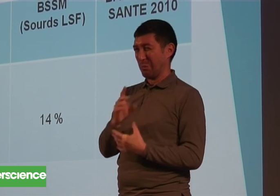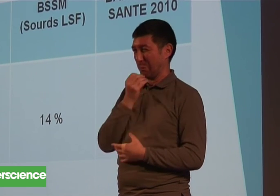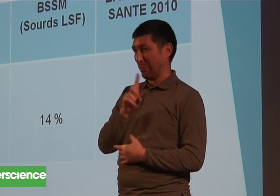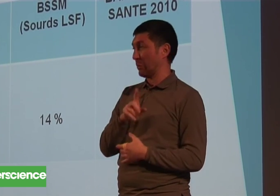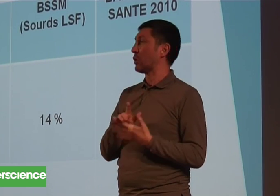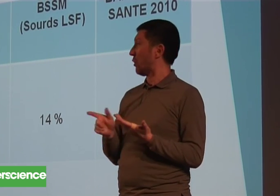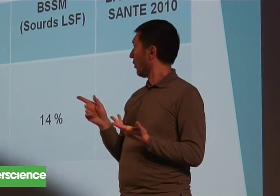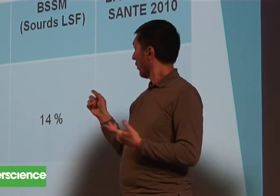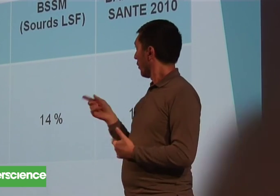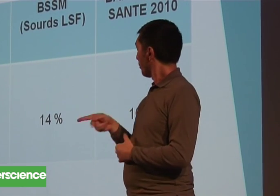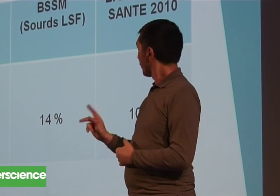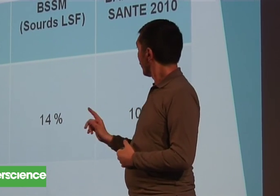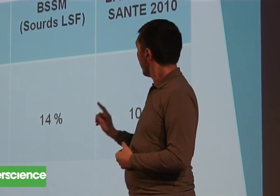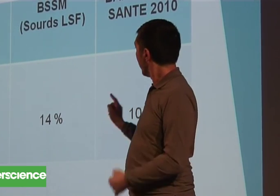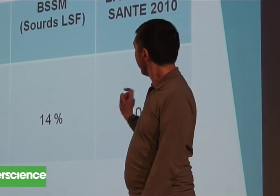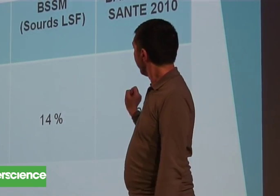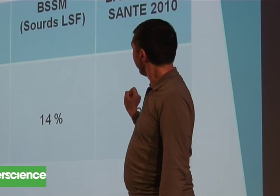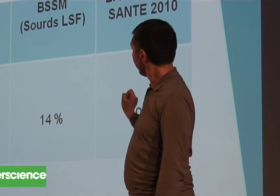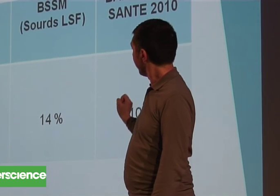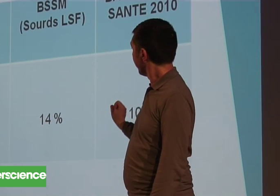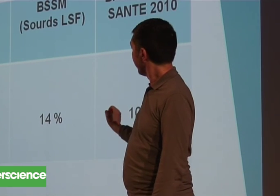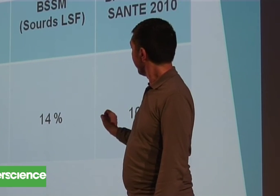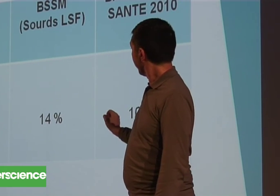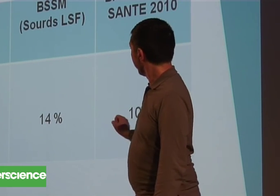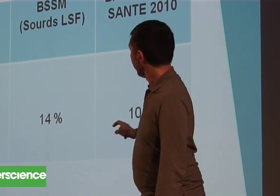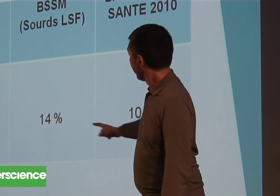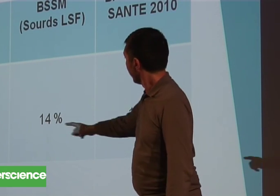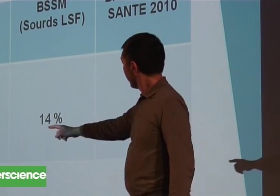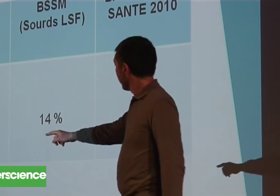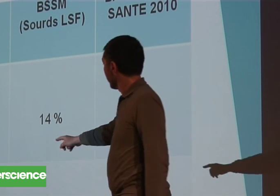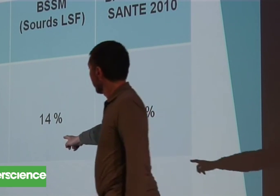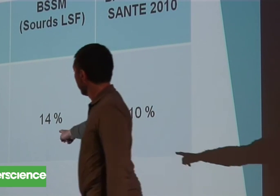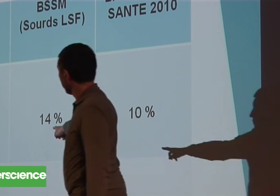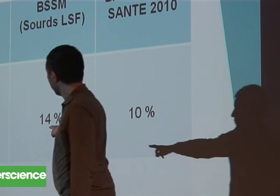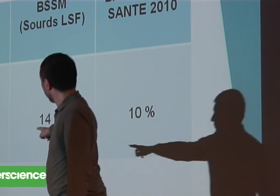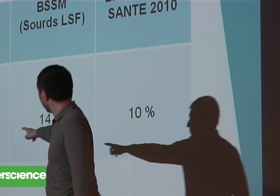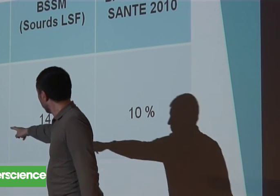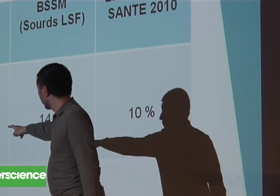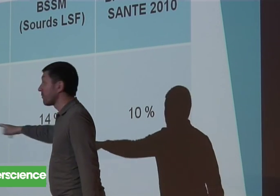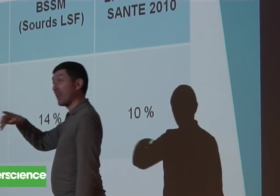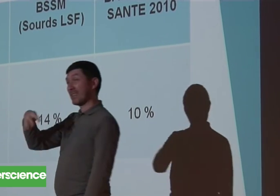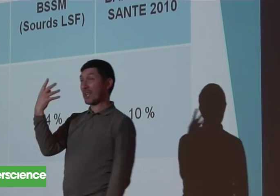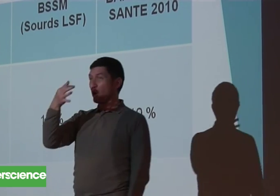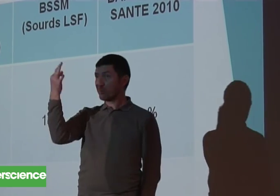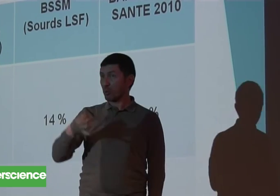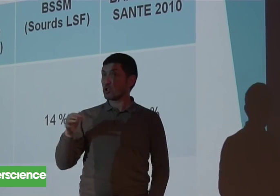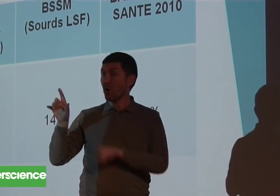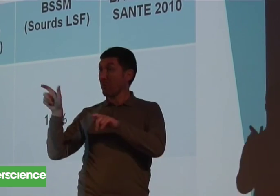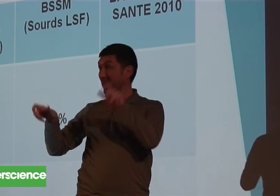peut-être le montrer. Donc, ils sont 14% donc, à déclarer une santé mauvaise